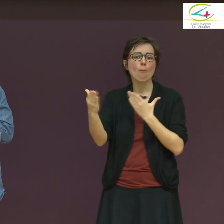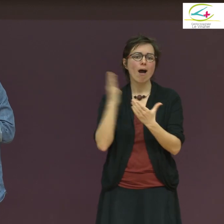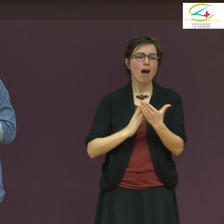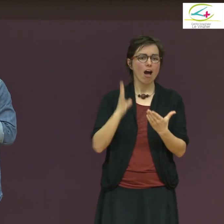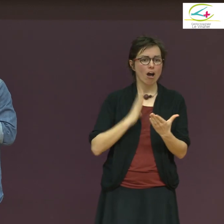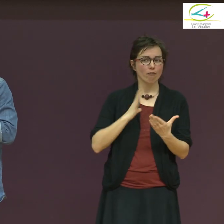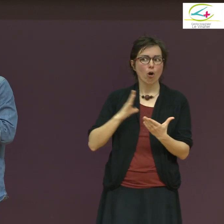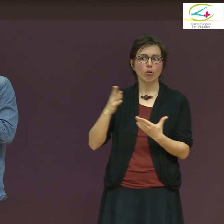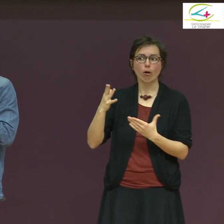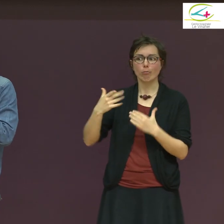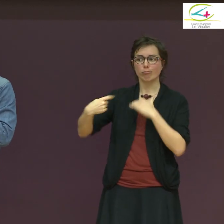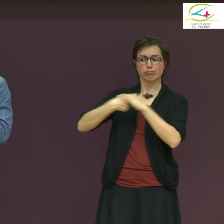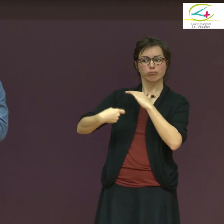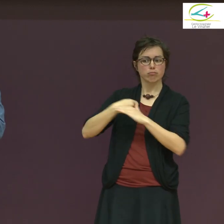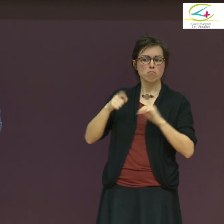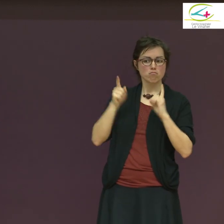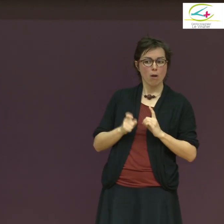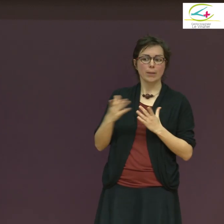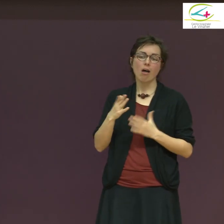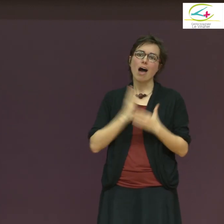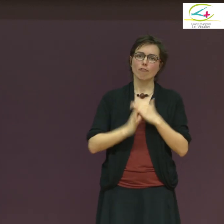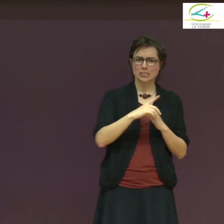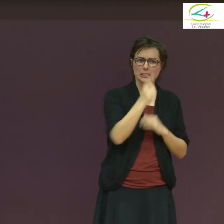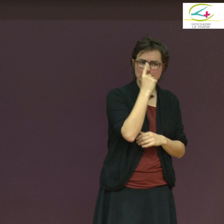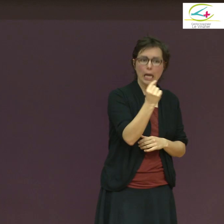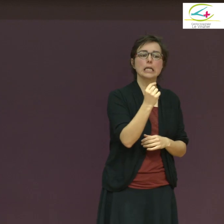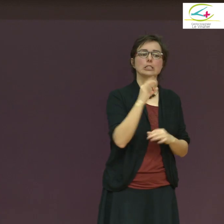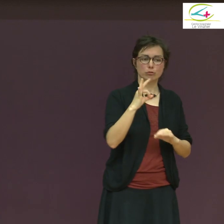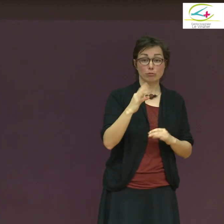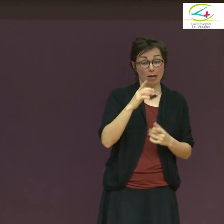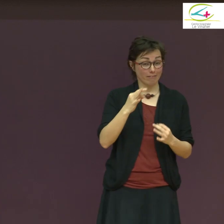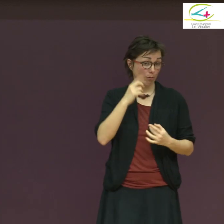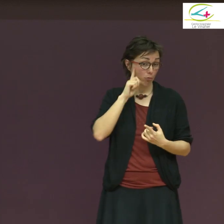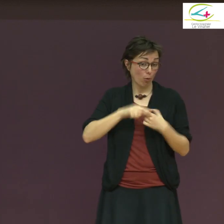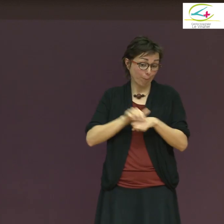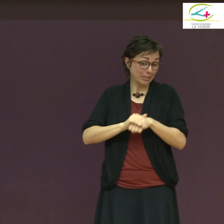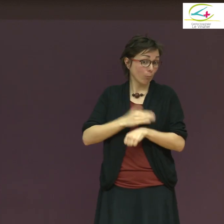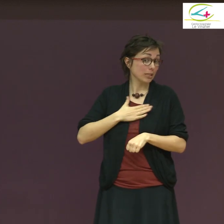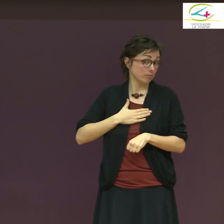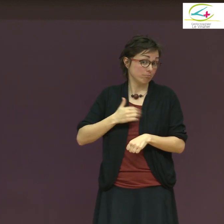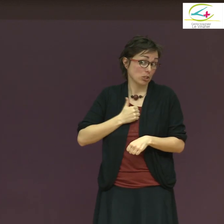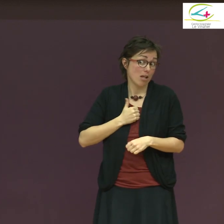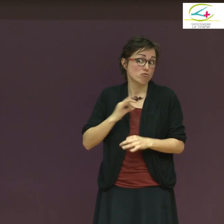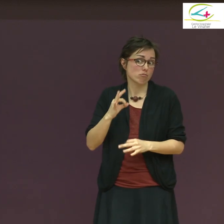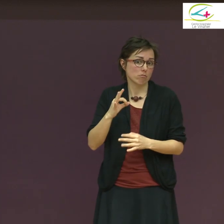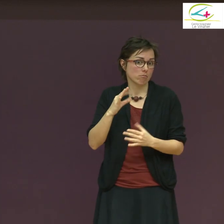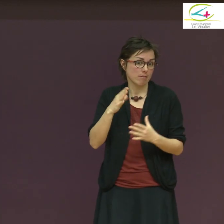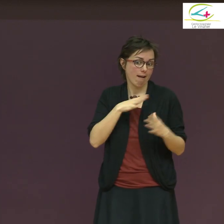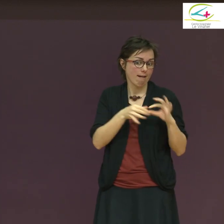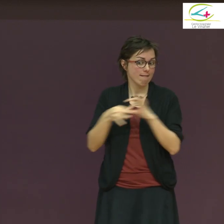d'argent. Donc la dernière fois c'était Chirac, pour des raisons personnelles. D'ailleurs, vous voyez aussi qu'il y a un certain impact, hein, quand on